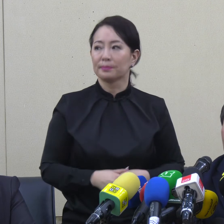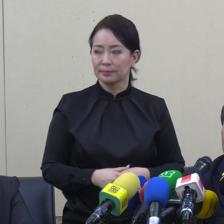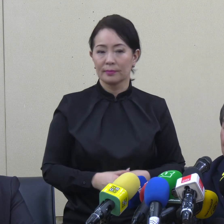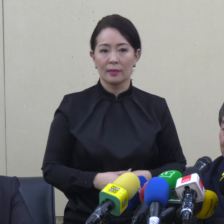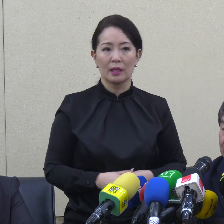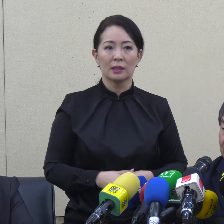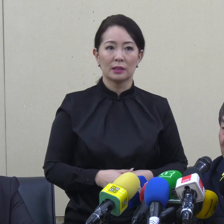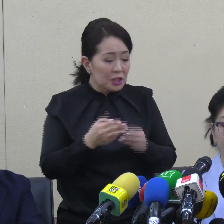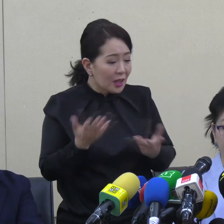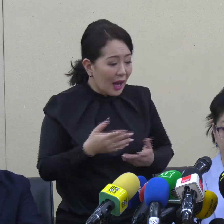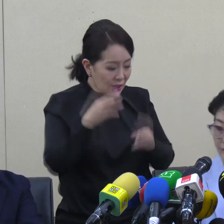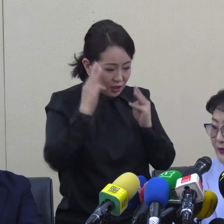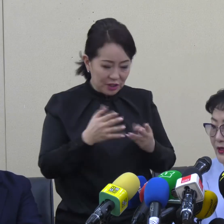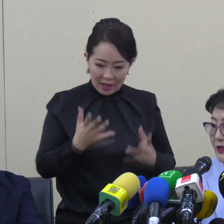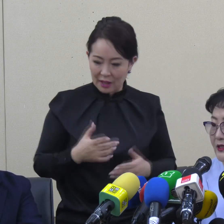байна гэж.